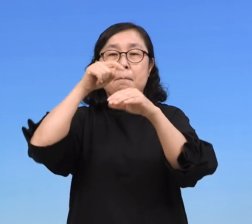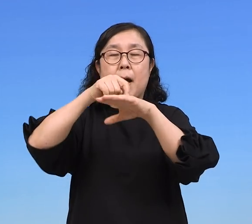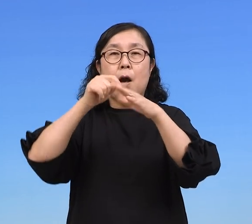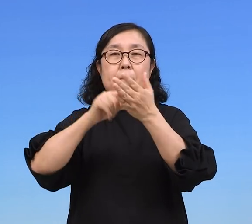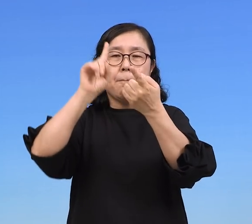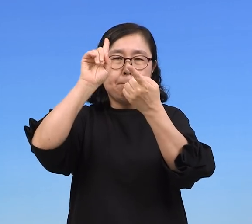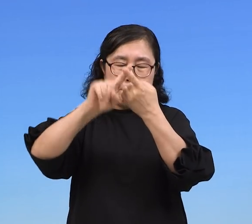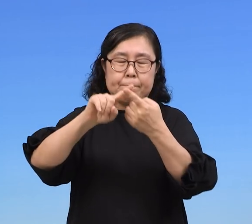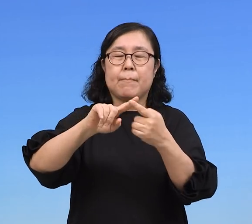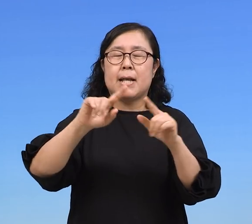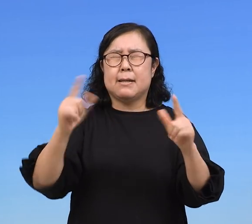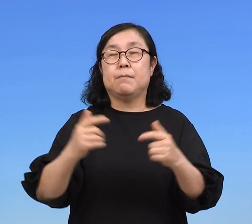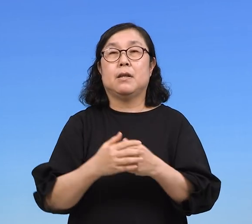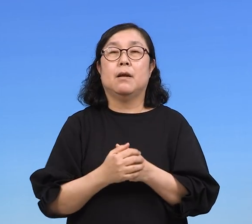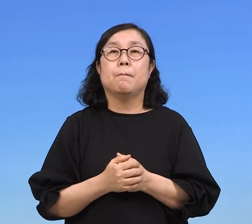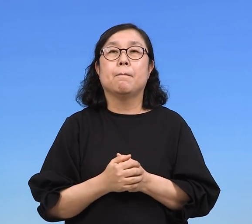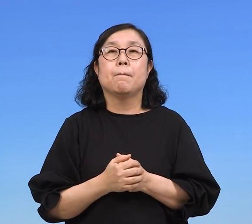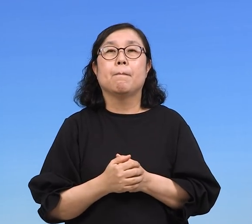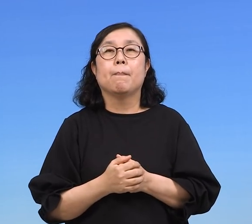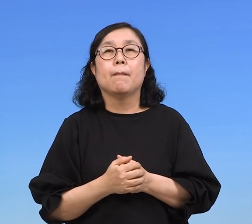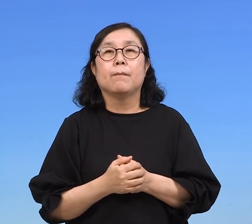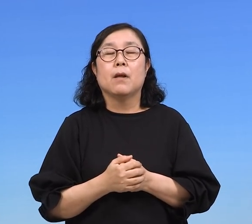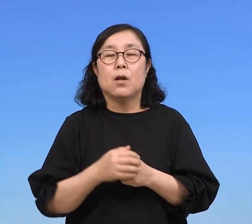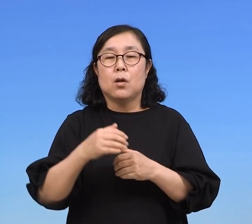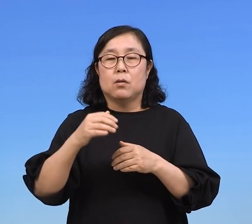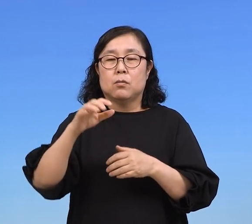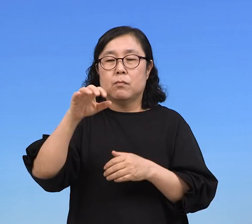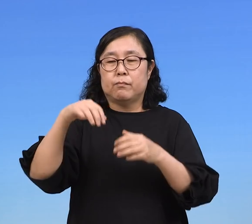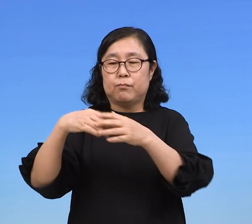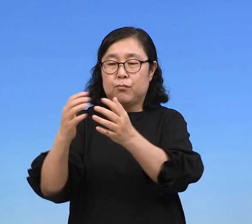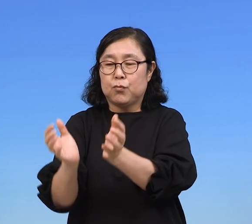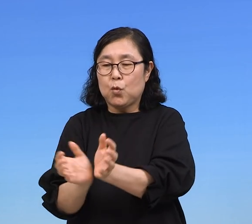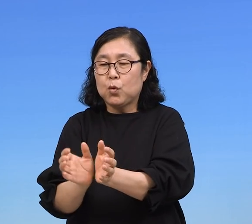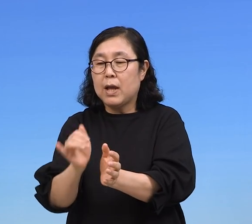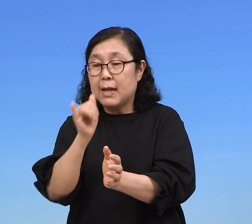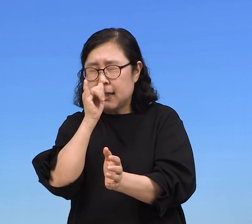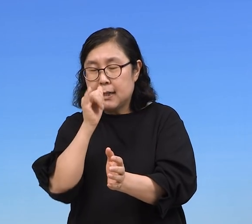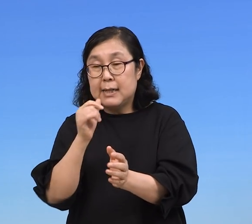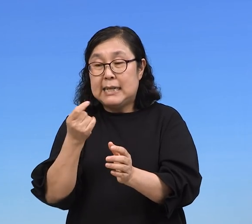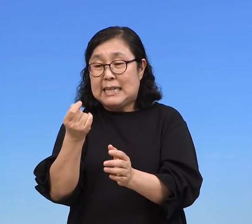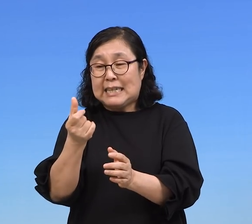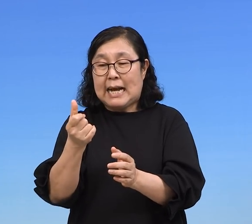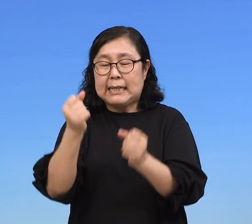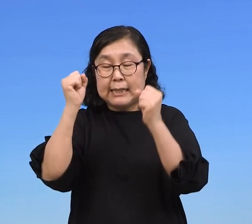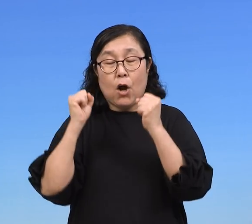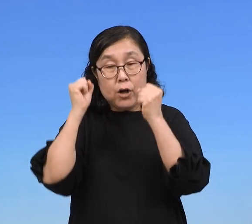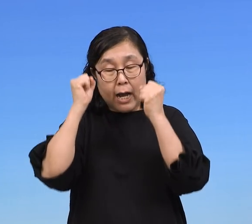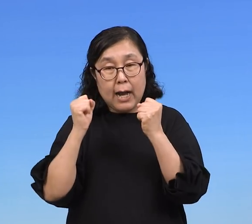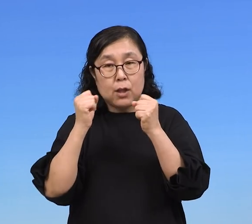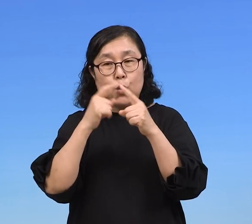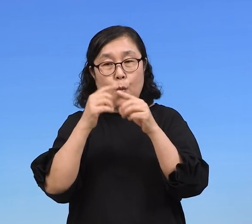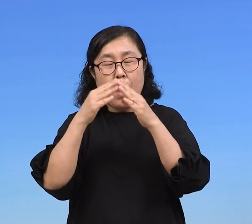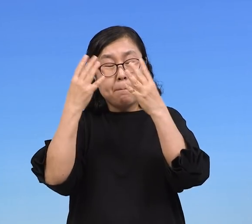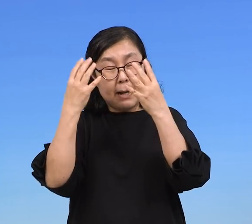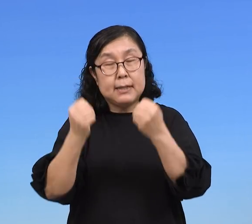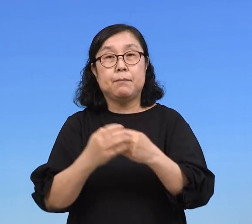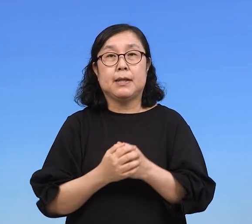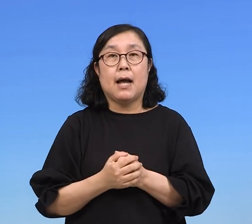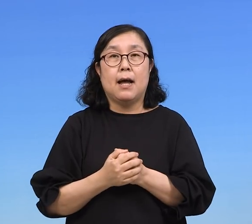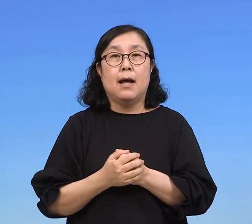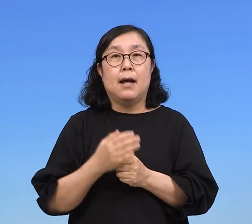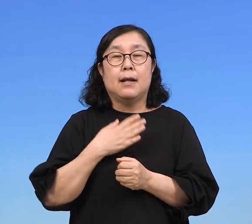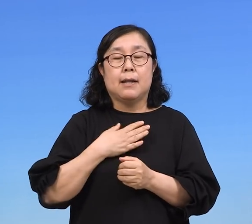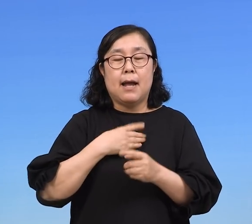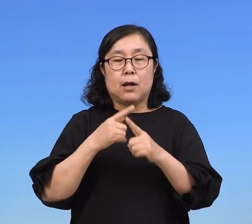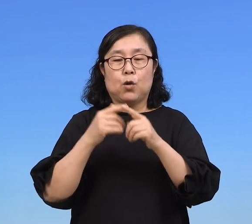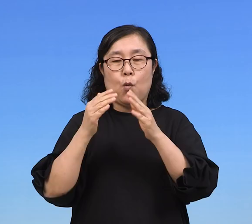합한 생각이겠냐고요. 동네에 있는 자그마한 교회에 건강한 교회가 참 많습니다.